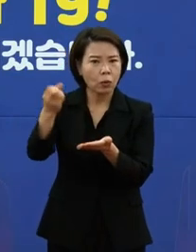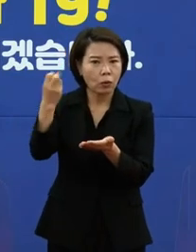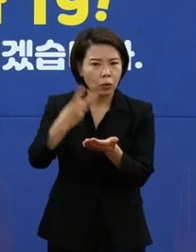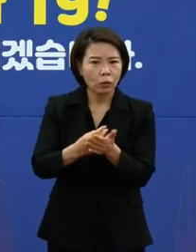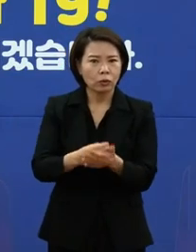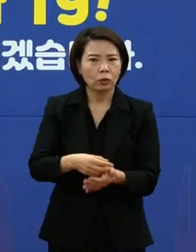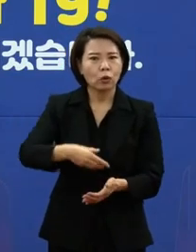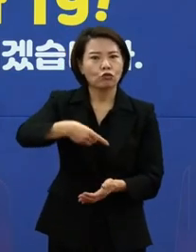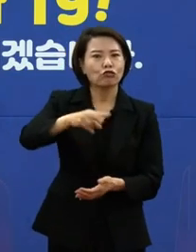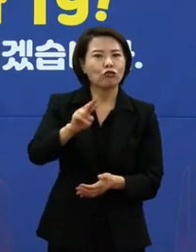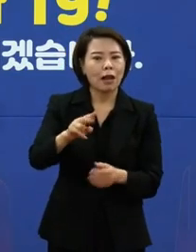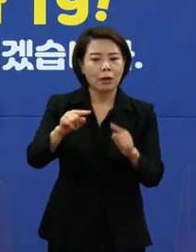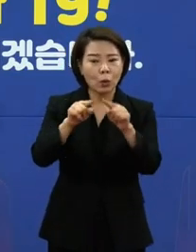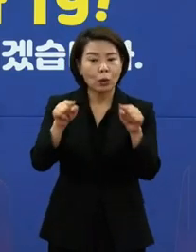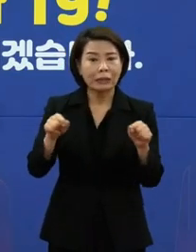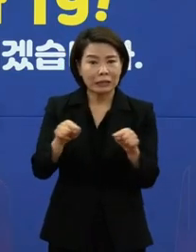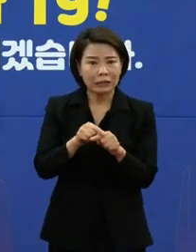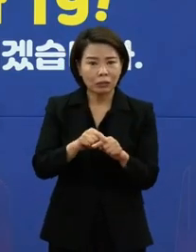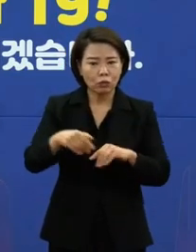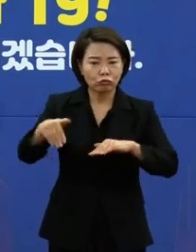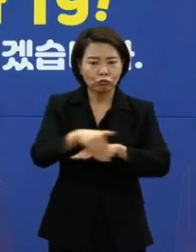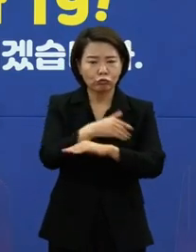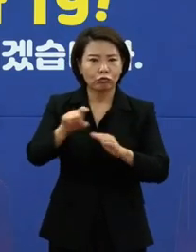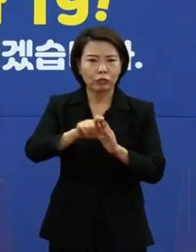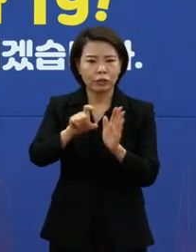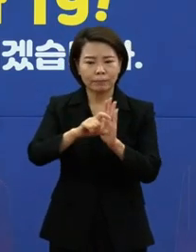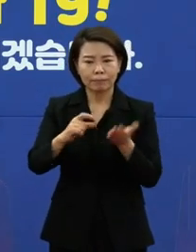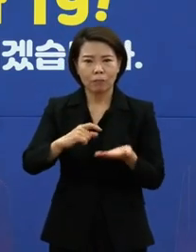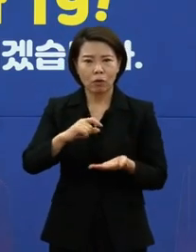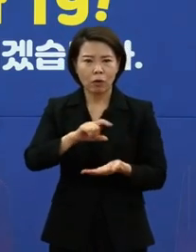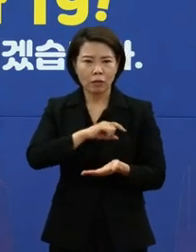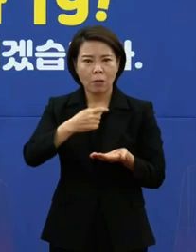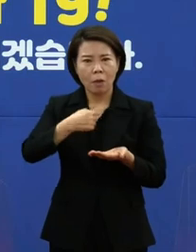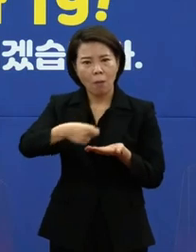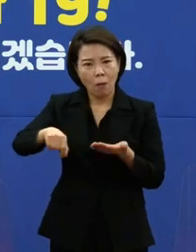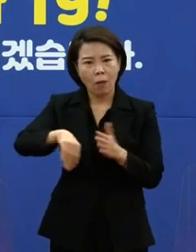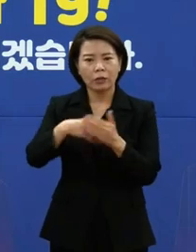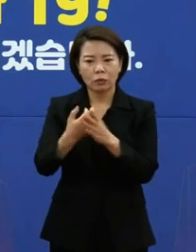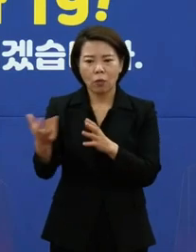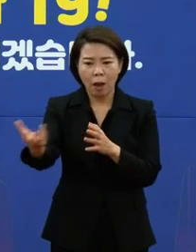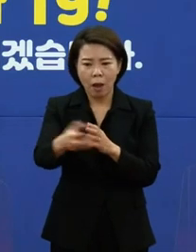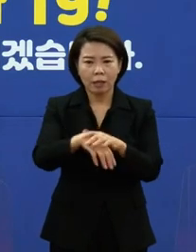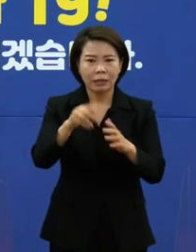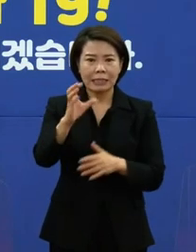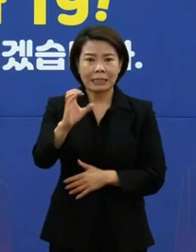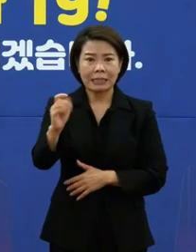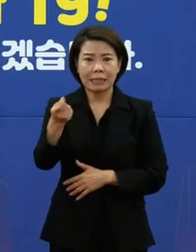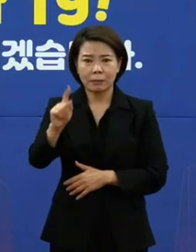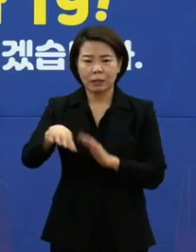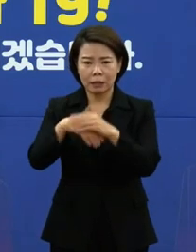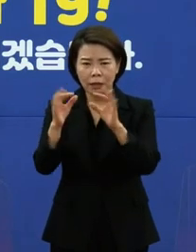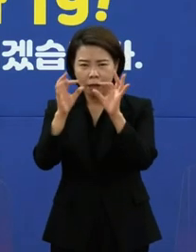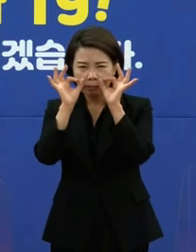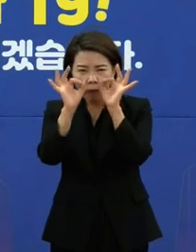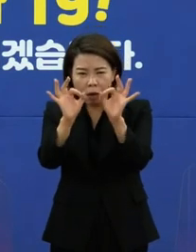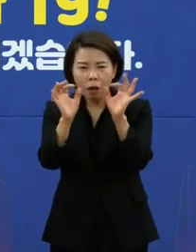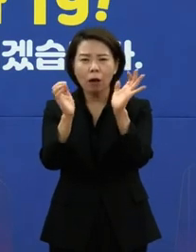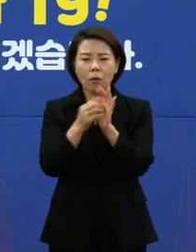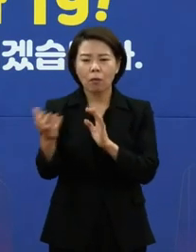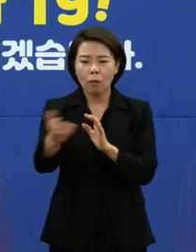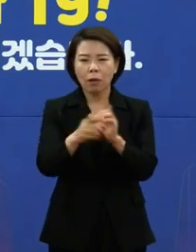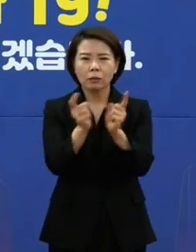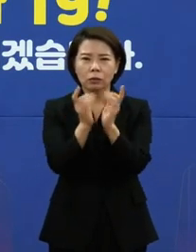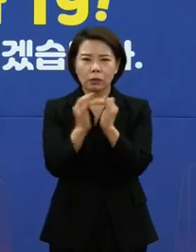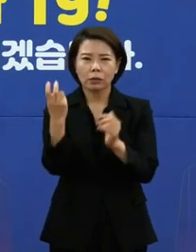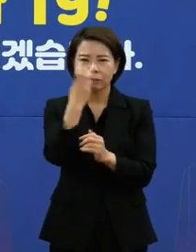제주 안심 코드 등 출입자 명부 확인, 현장 표시어를 분석 등을 통해 이동 동선과 접촉자를